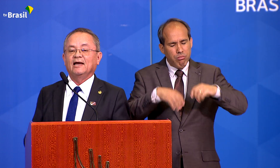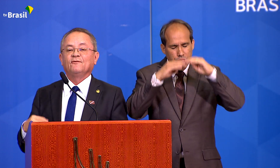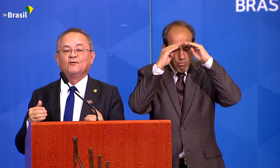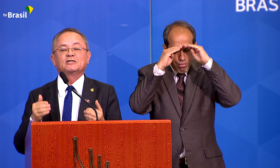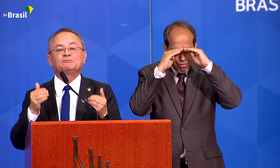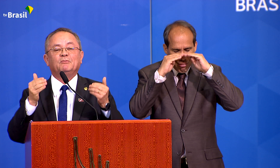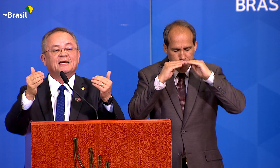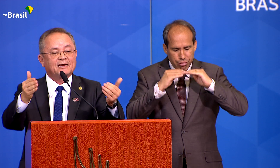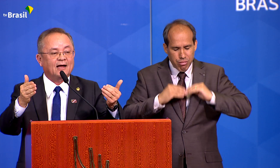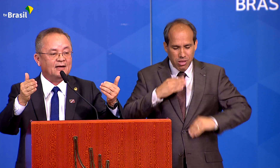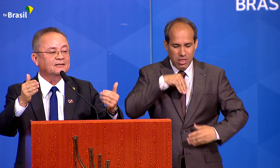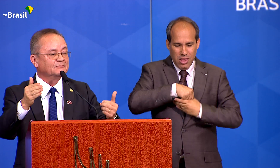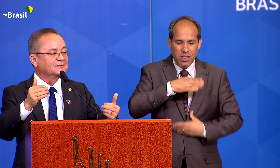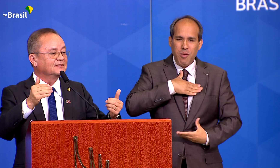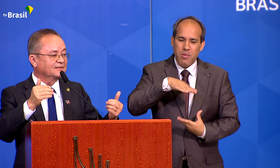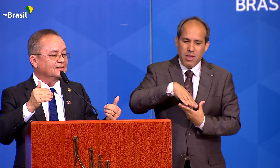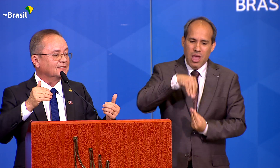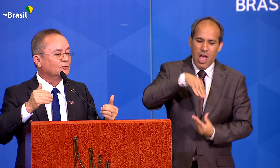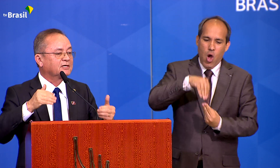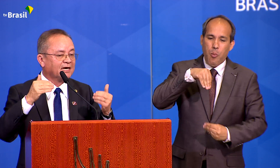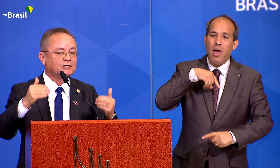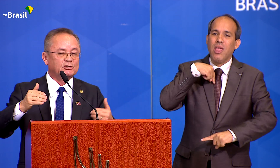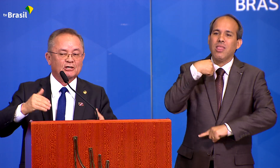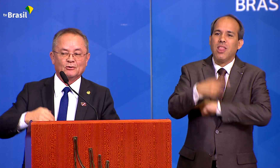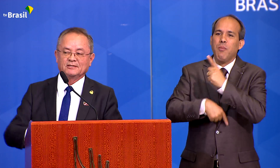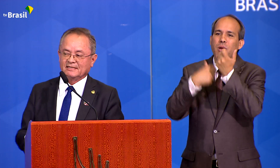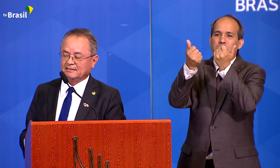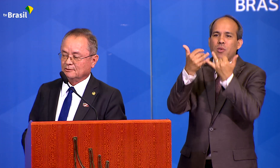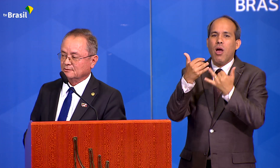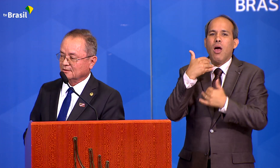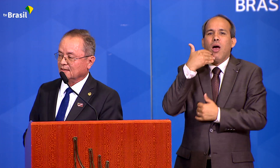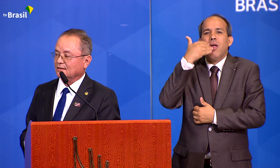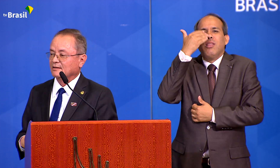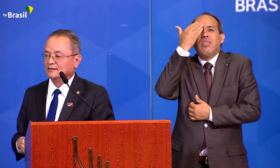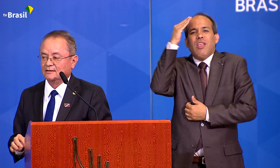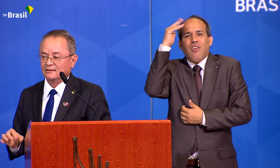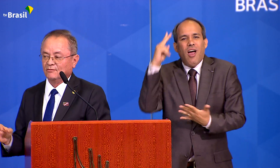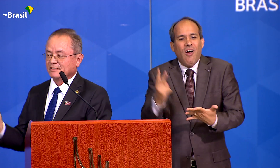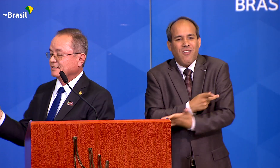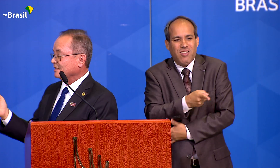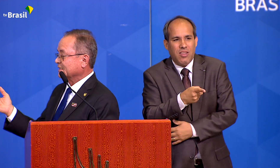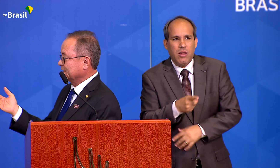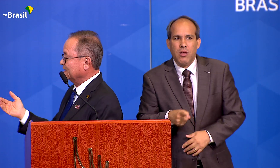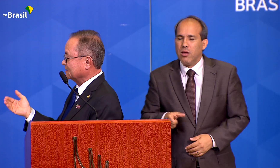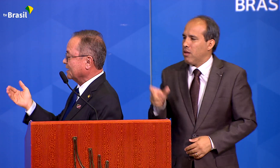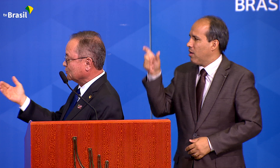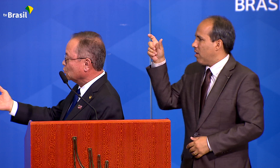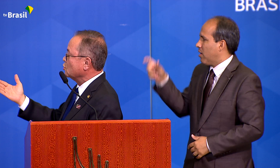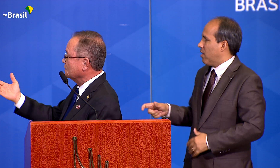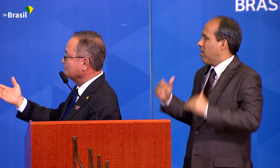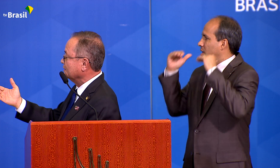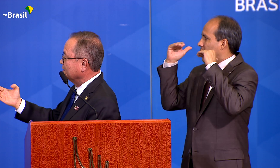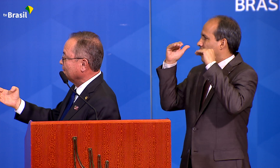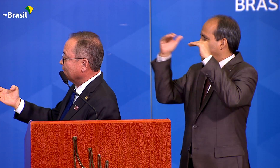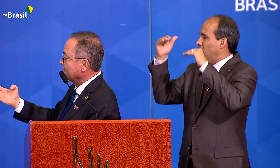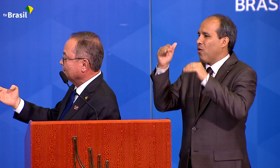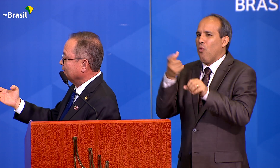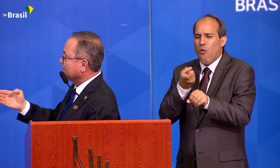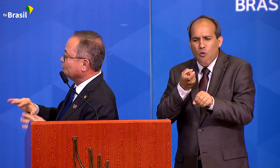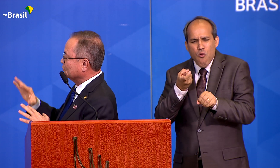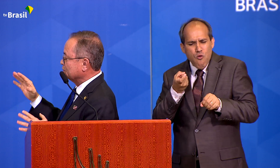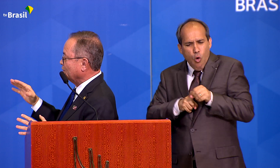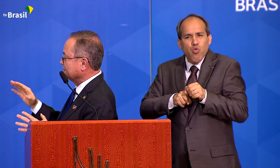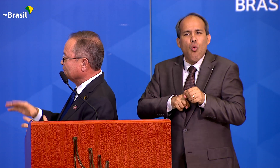e aí foi explicar o que que tinha acontecido posso excelência' resgator